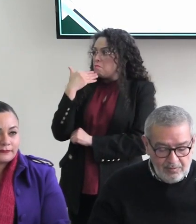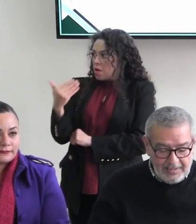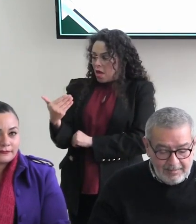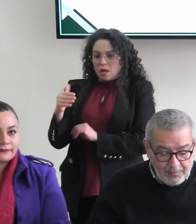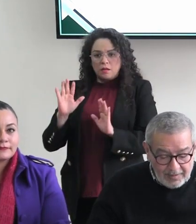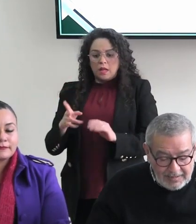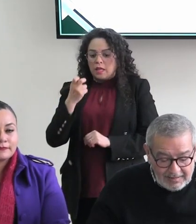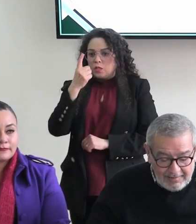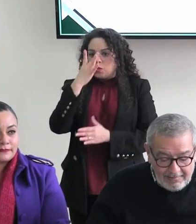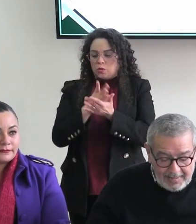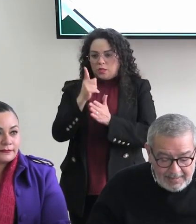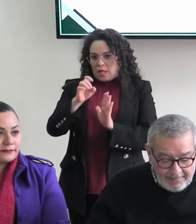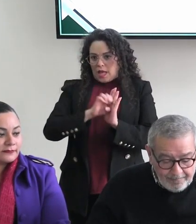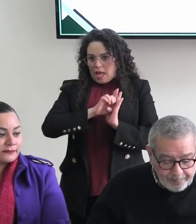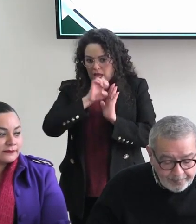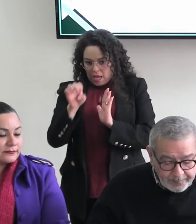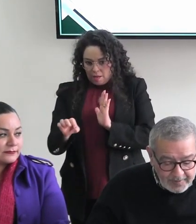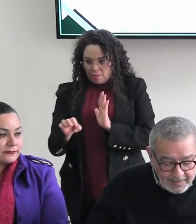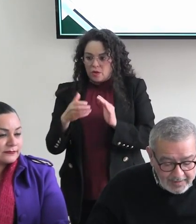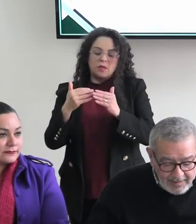como un ejemplo. Y